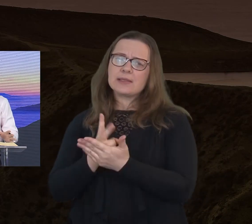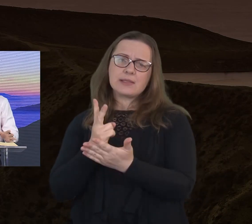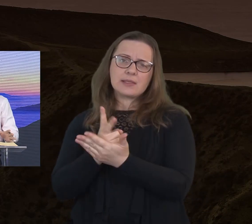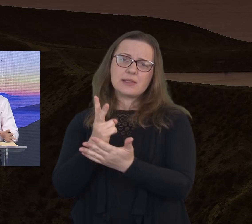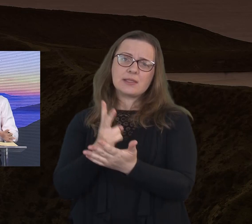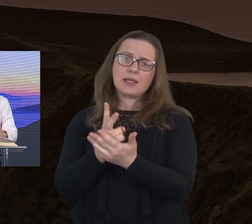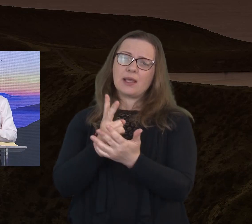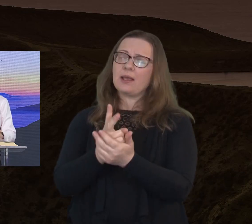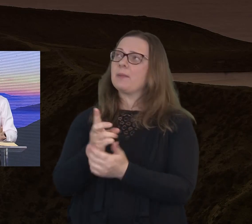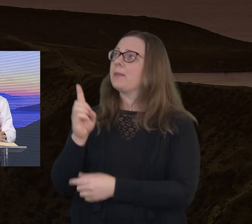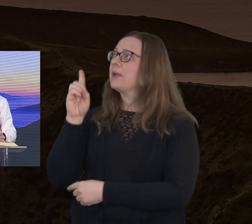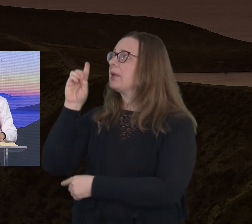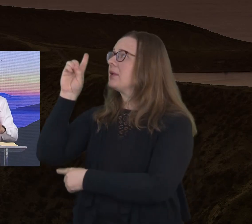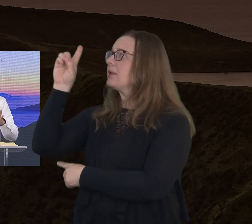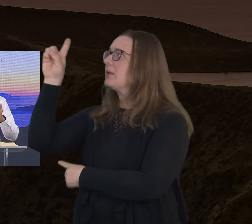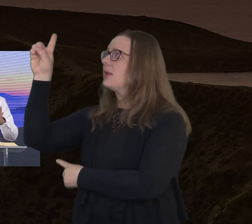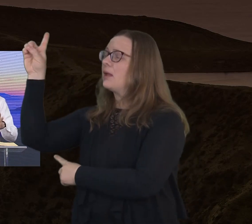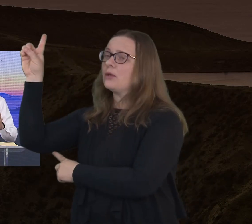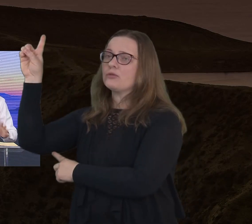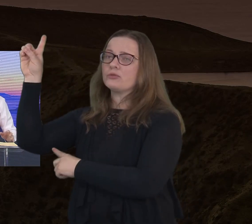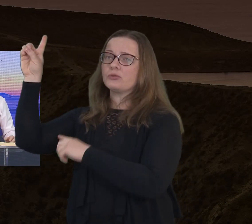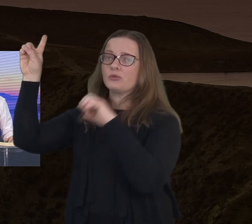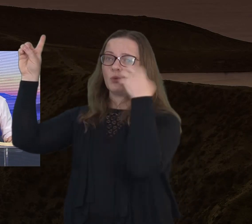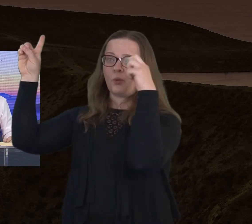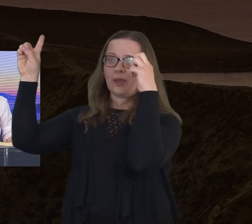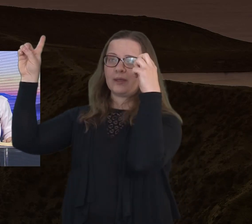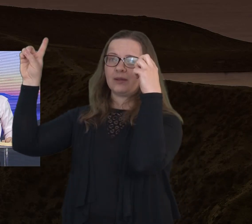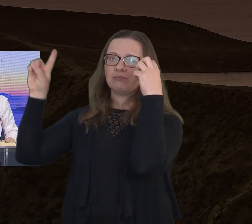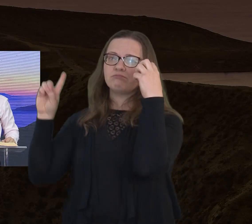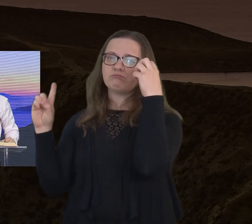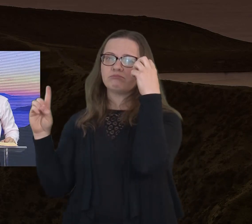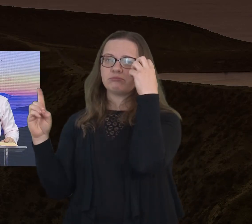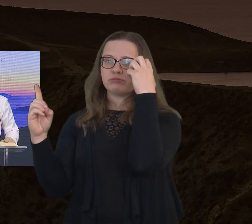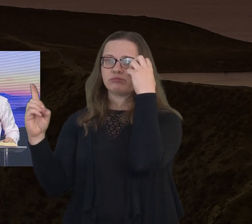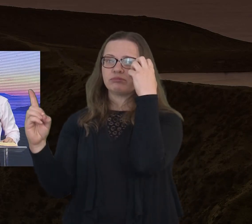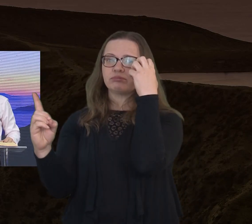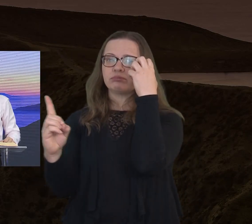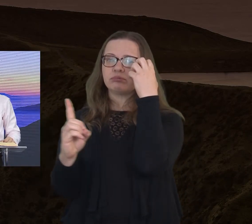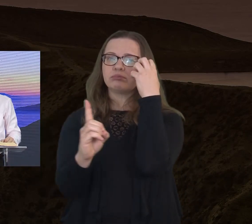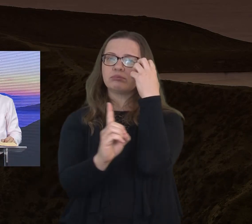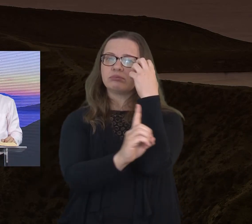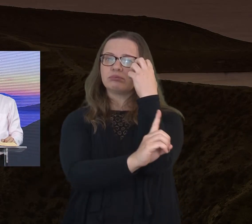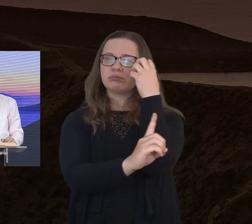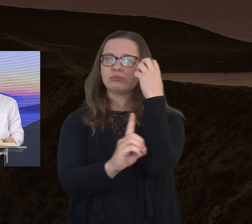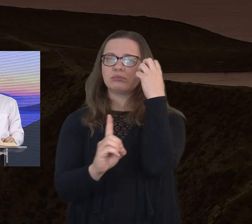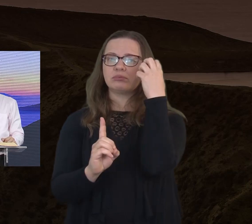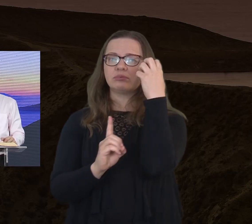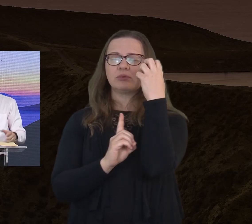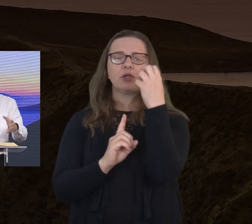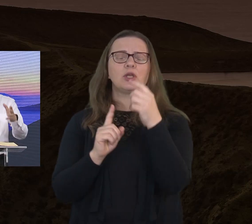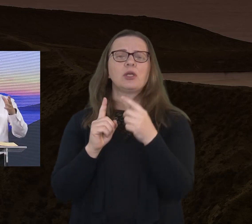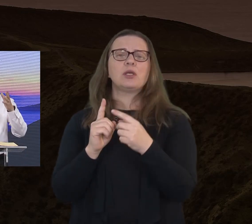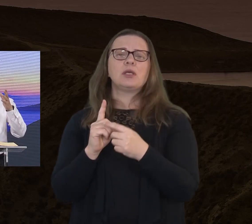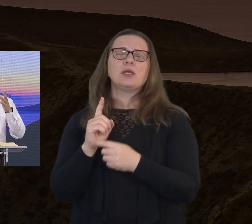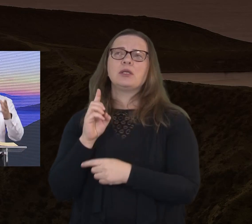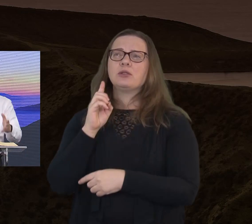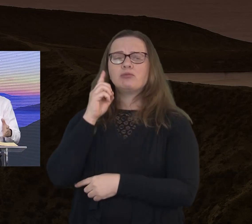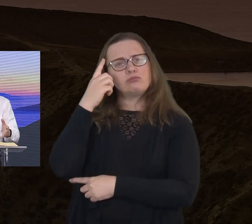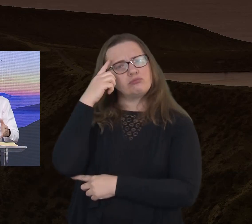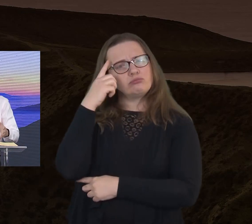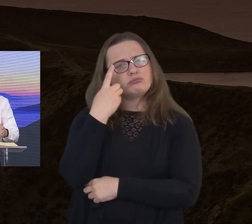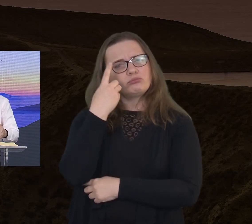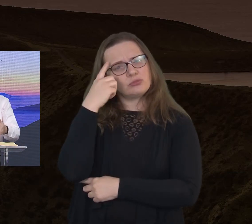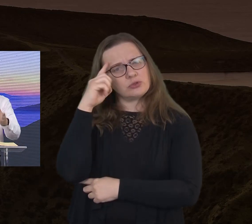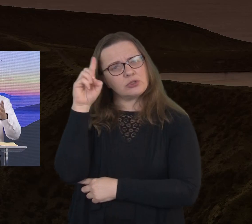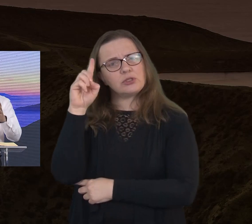jardim, ele já percebeu que o homem se desconectara dele. Ele perguntou para Adão: onde estás?